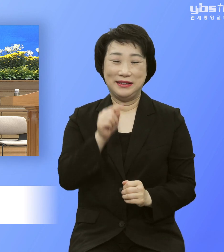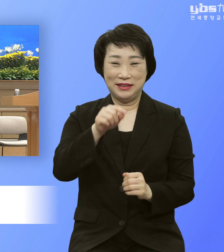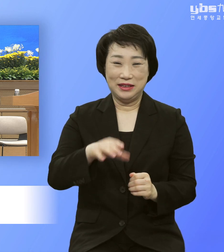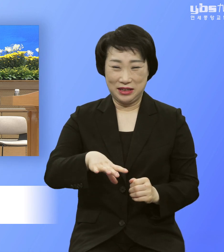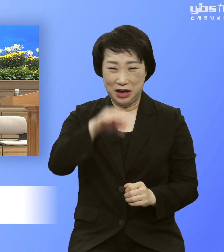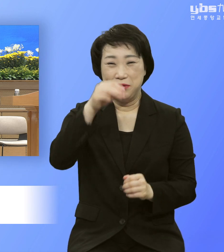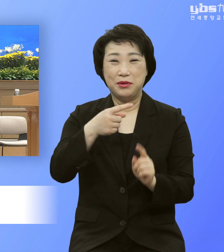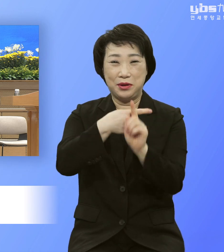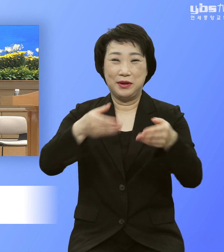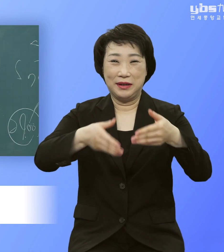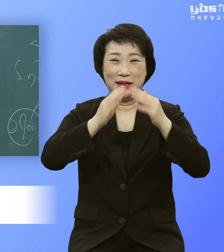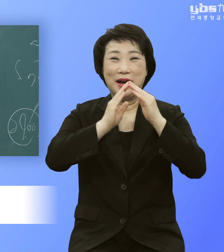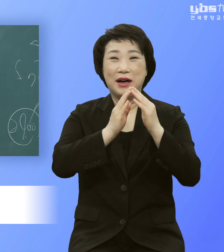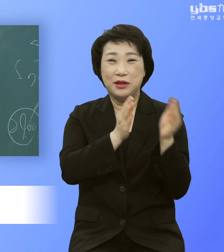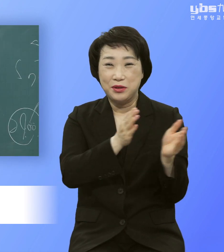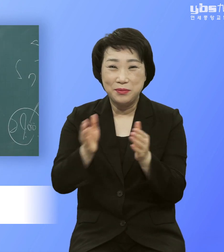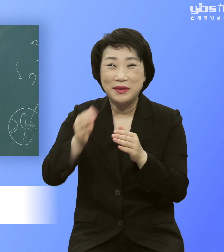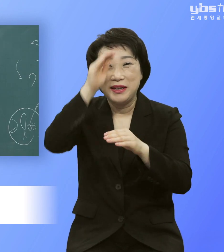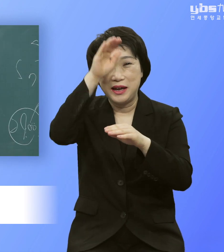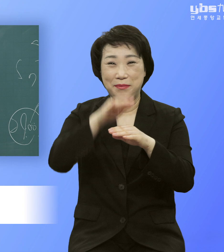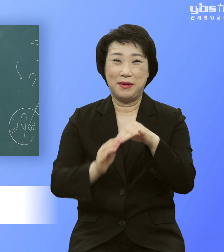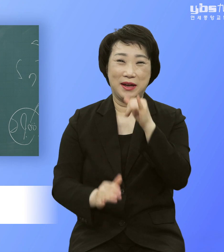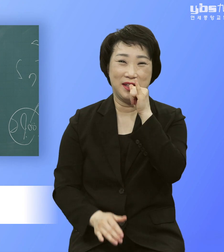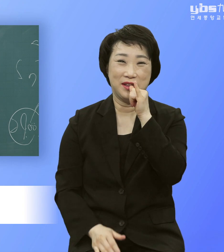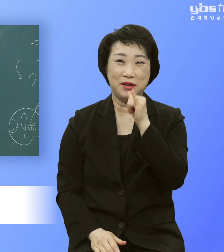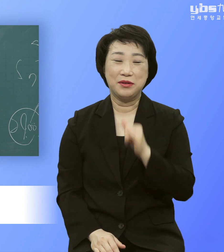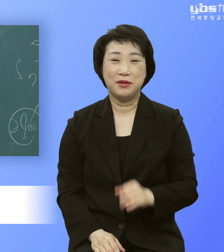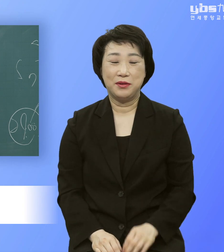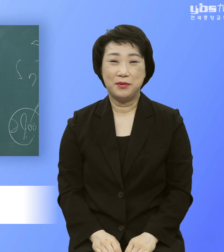연세중앙교회 개척 준비 예배를 드렸어요.